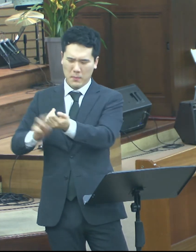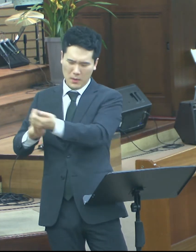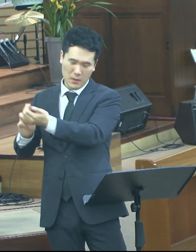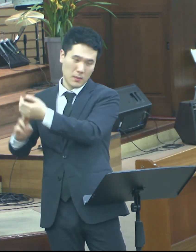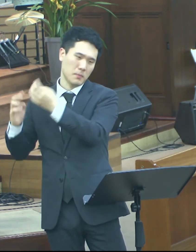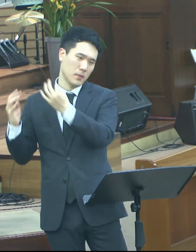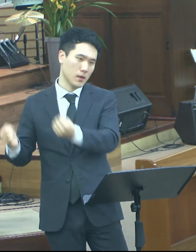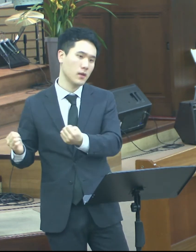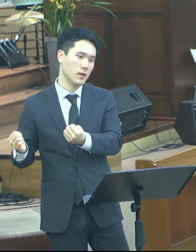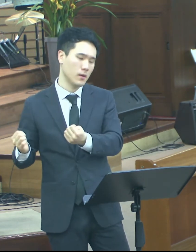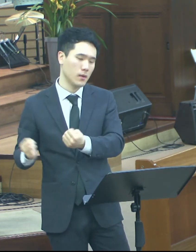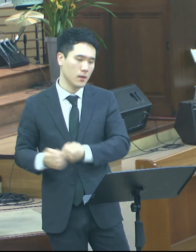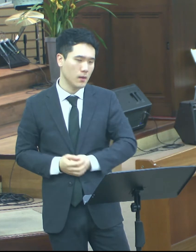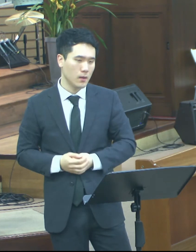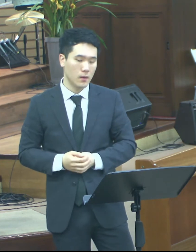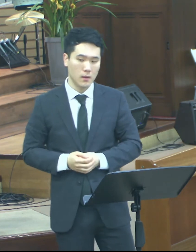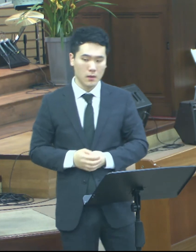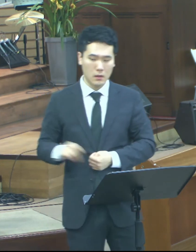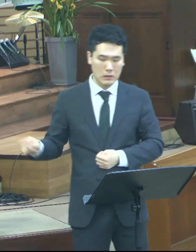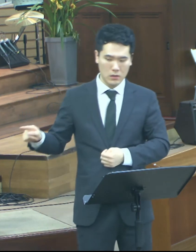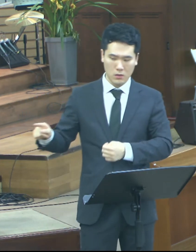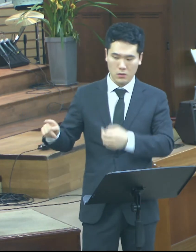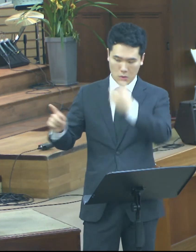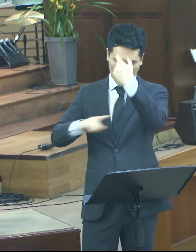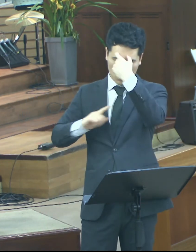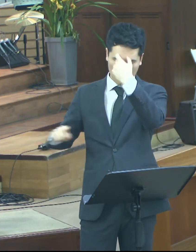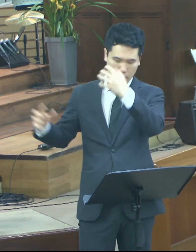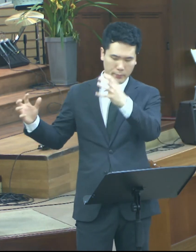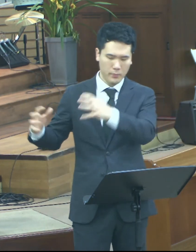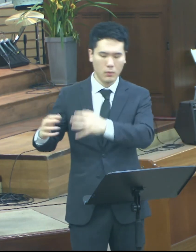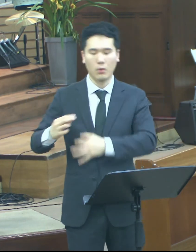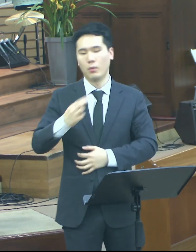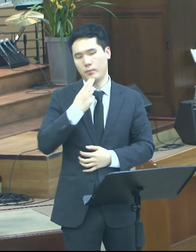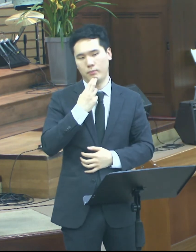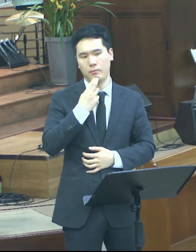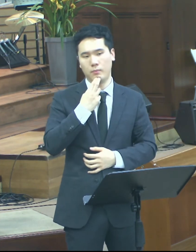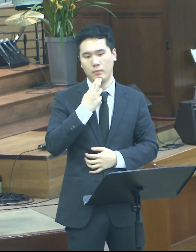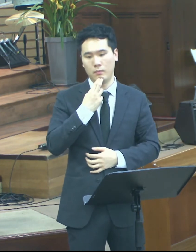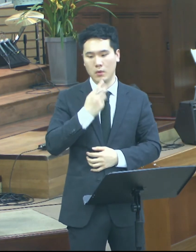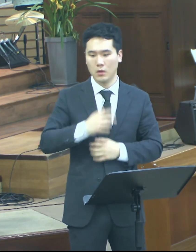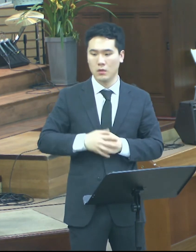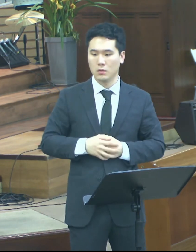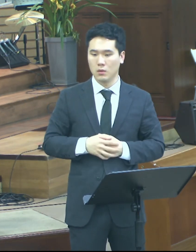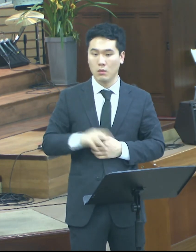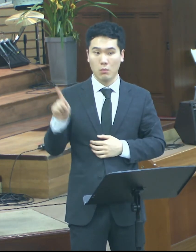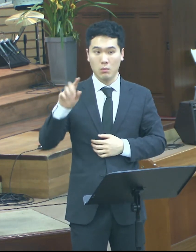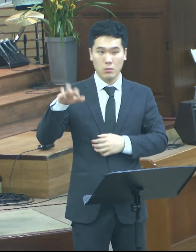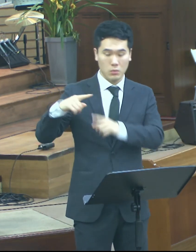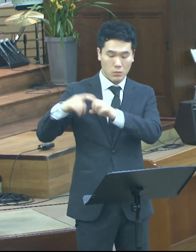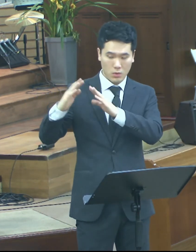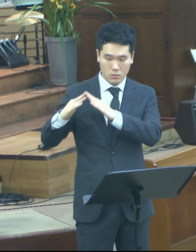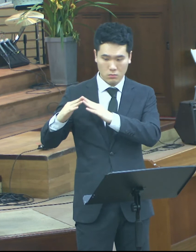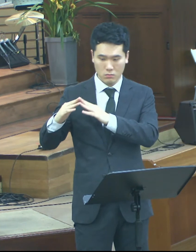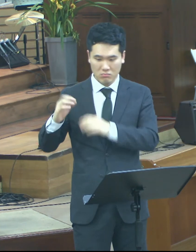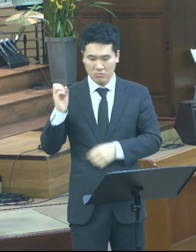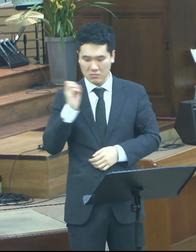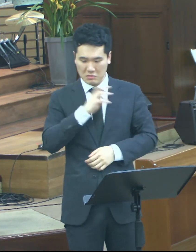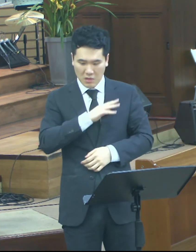팔아요. 교인들이 안 모여요. 그래갖고 어디는 그냥 비료 같은 거 막 그렇게